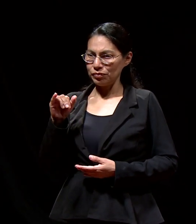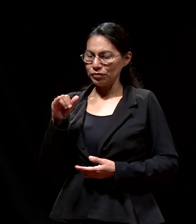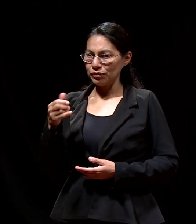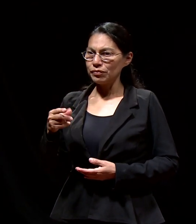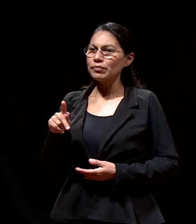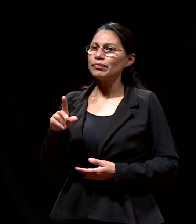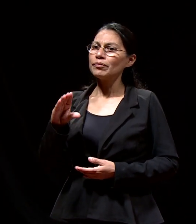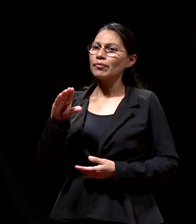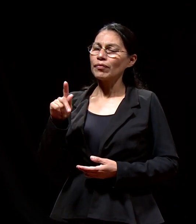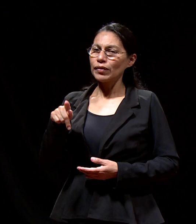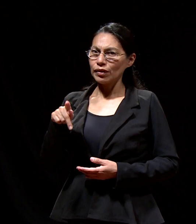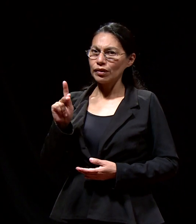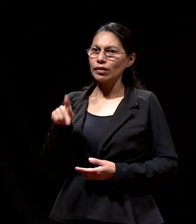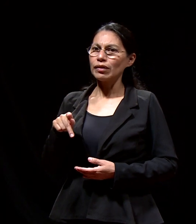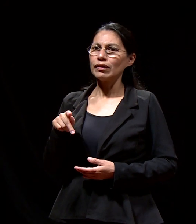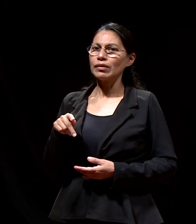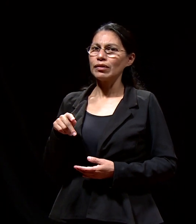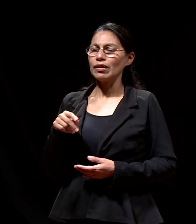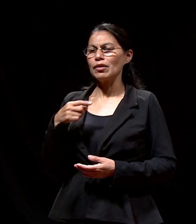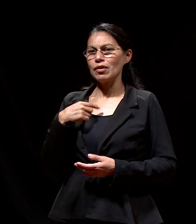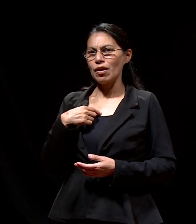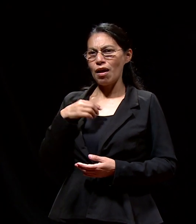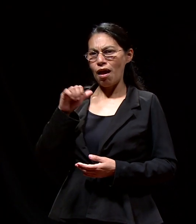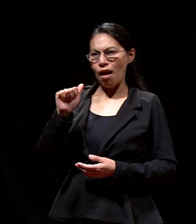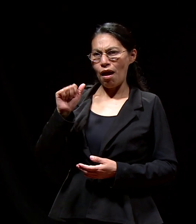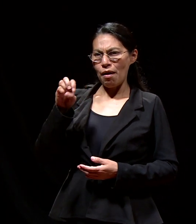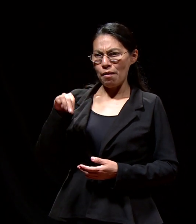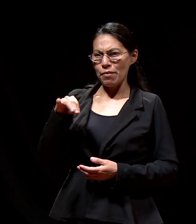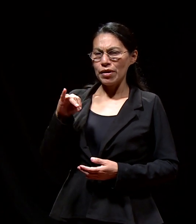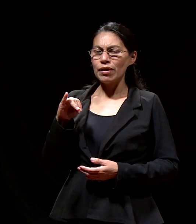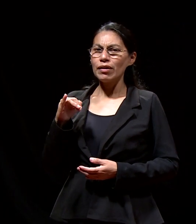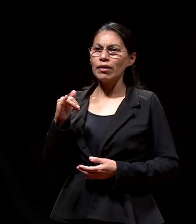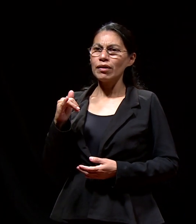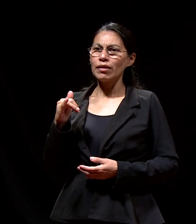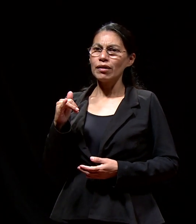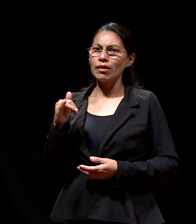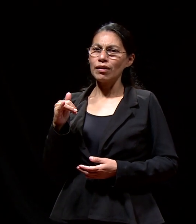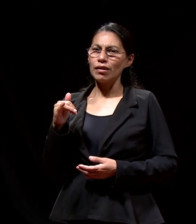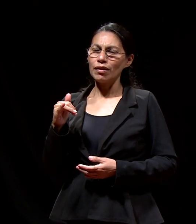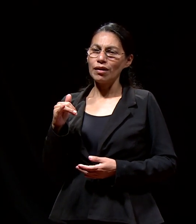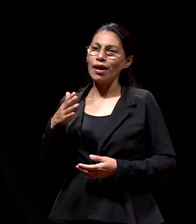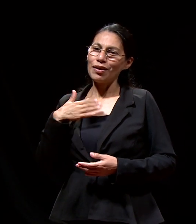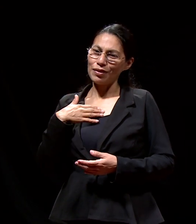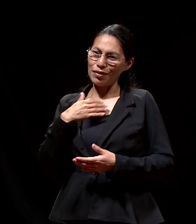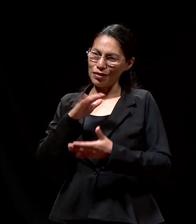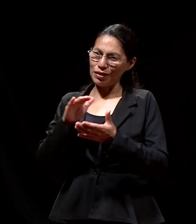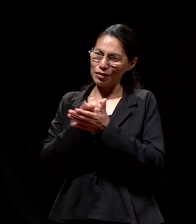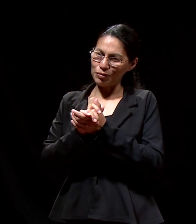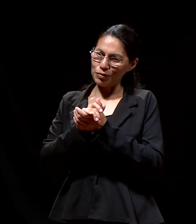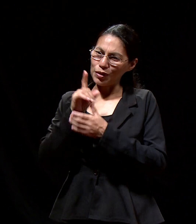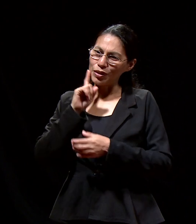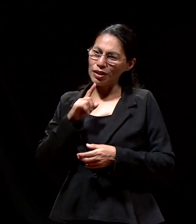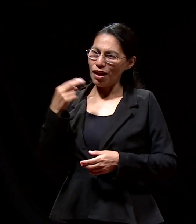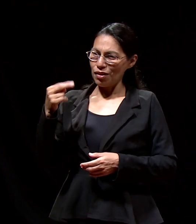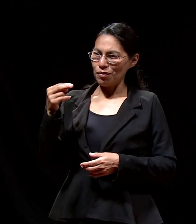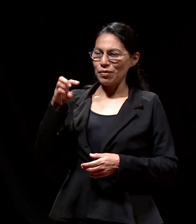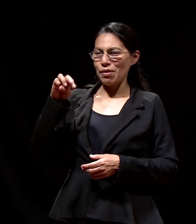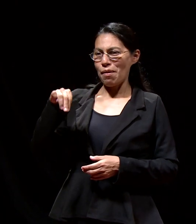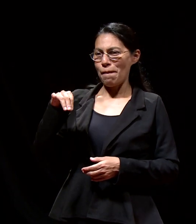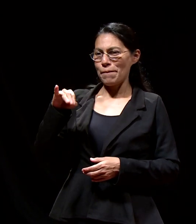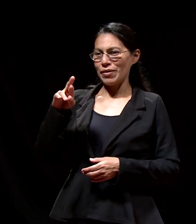y yo soy Sheila mis Rider m Hernández bueno pues yo soy la esposa y me llamo